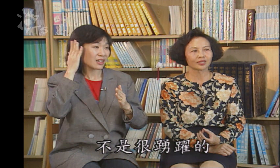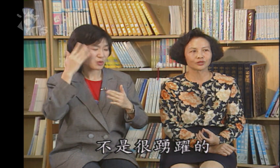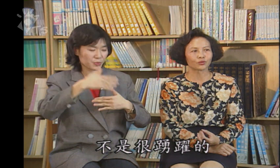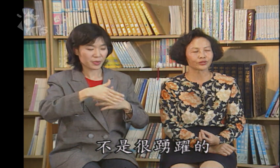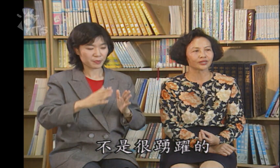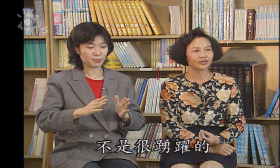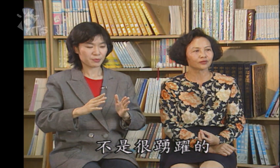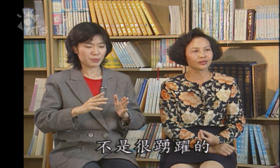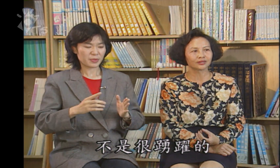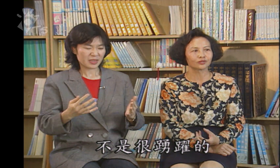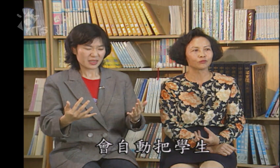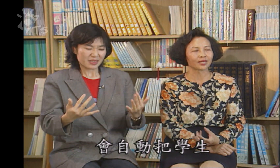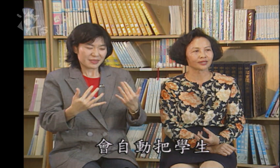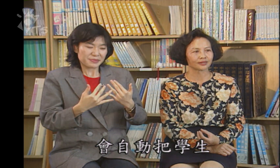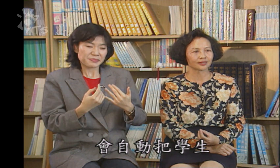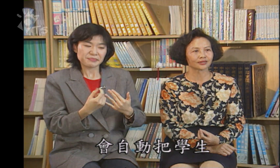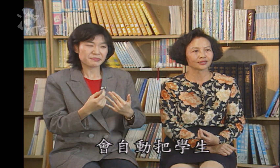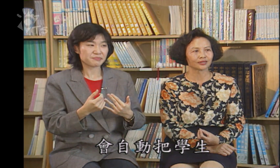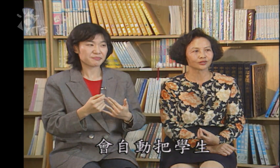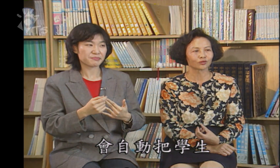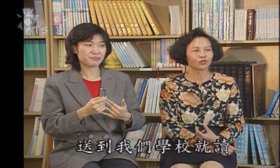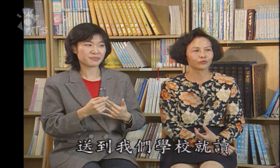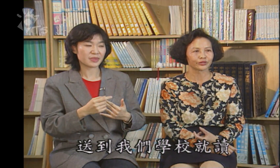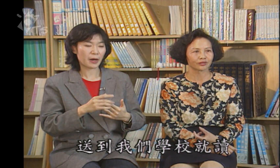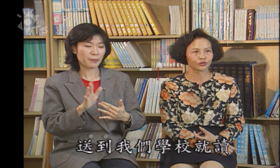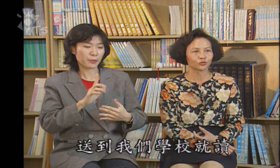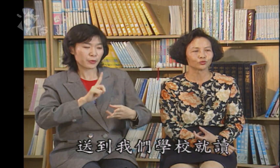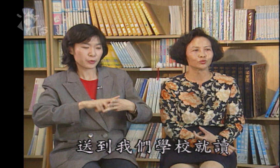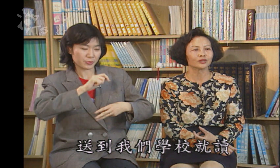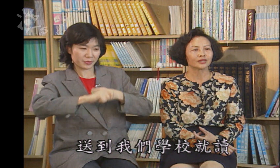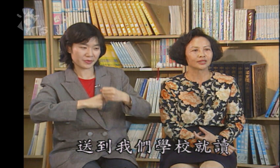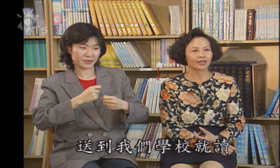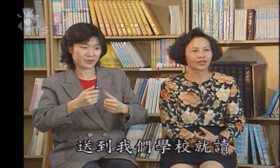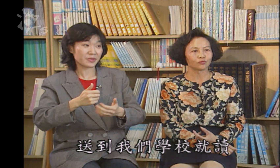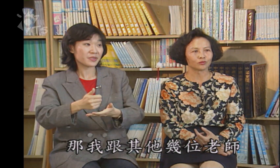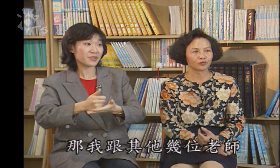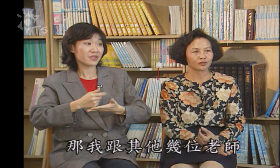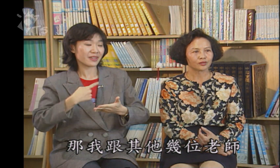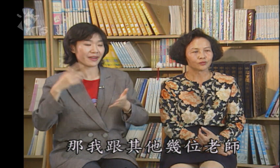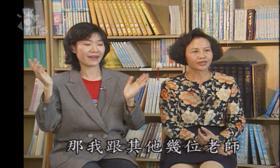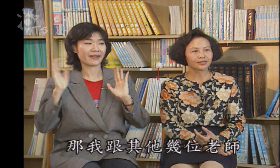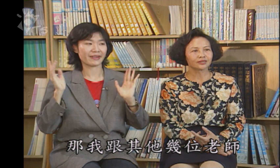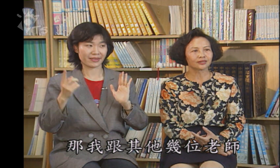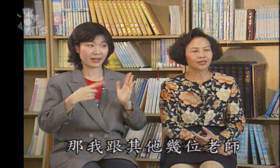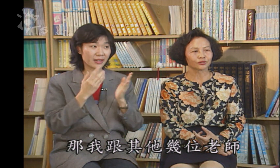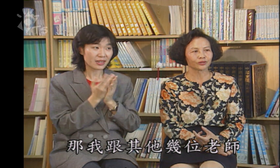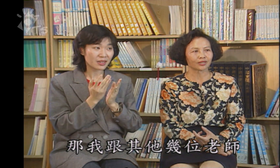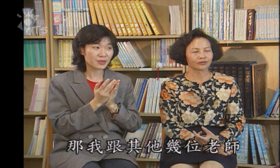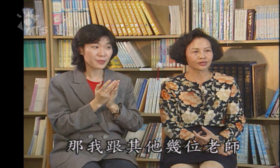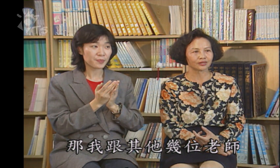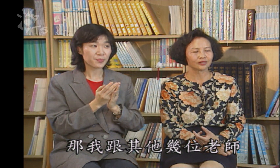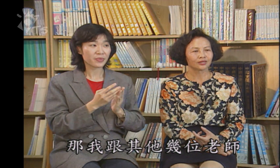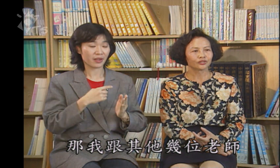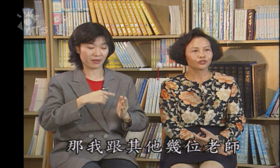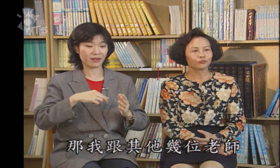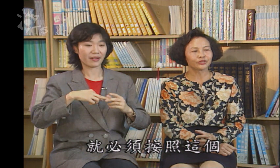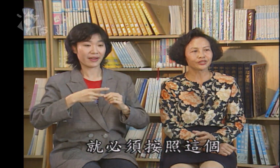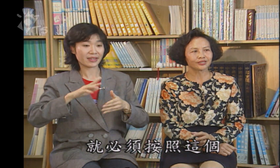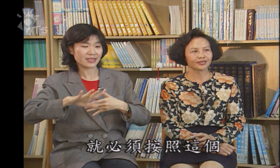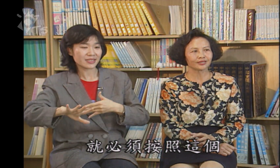踊跃的，会自动把学生呢送到我们学校就读。那我跟其他几位老师就必须